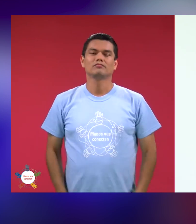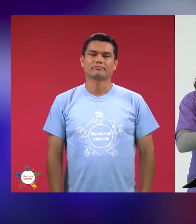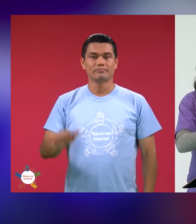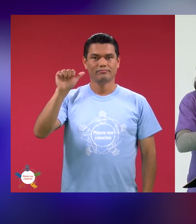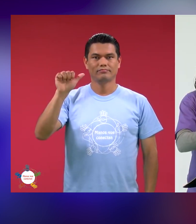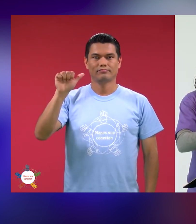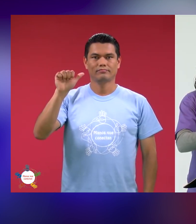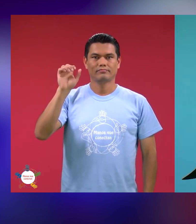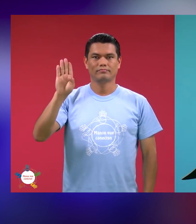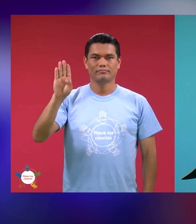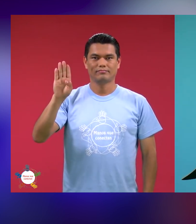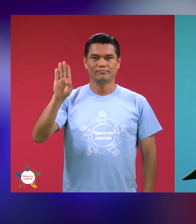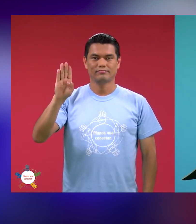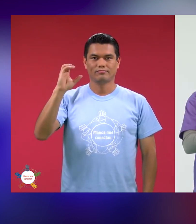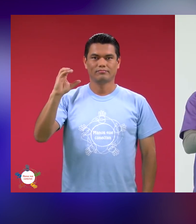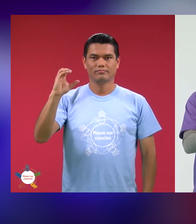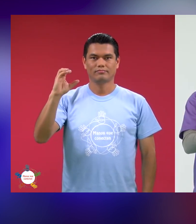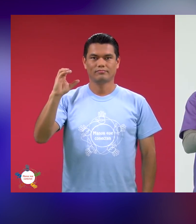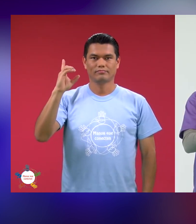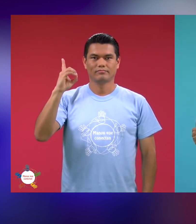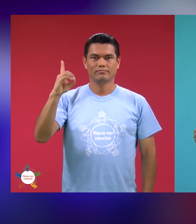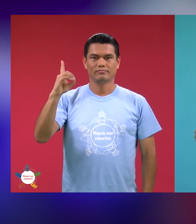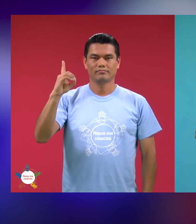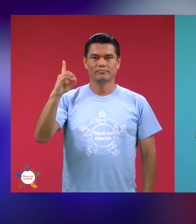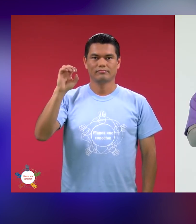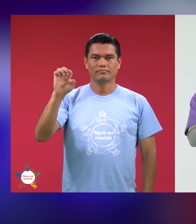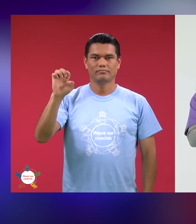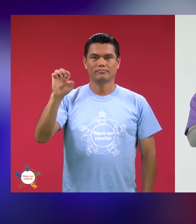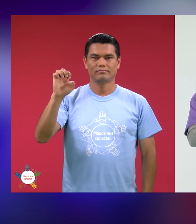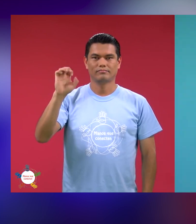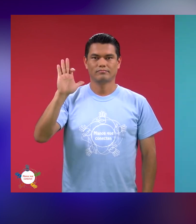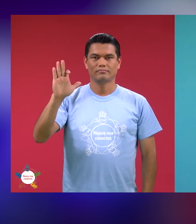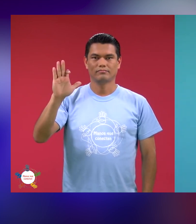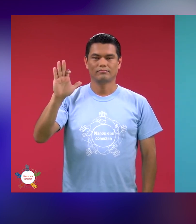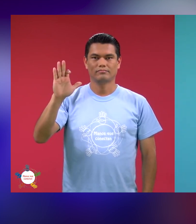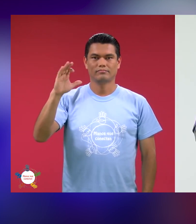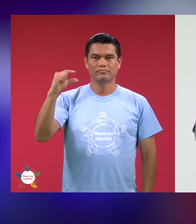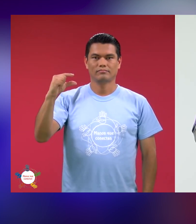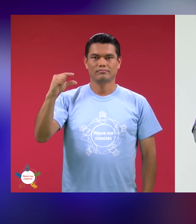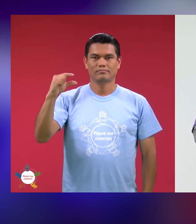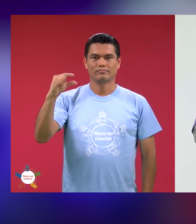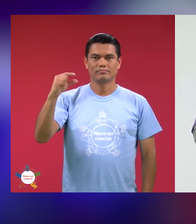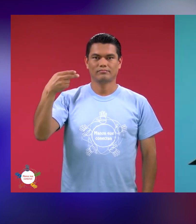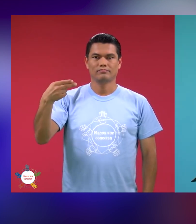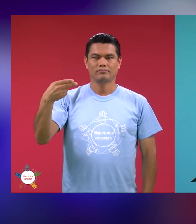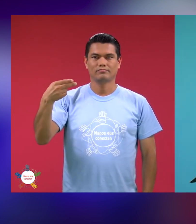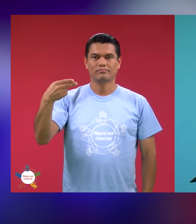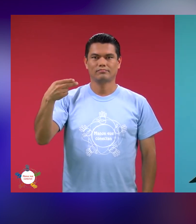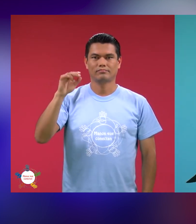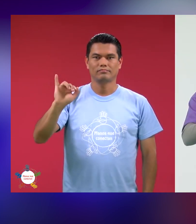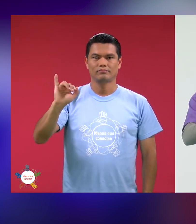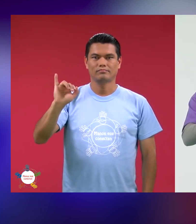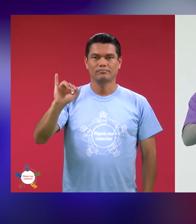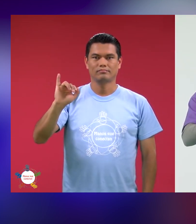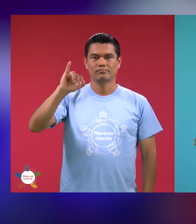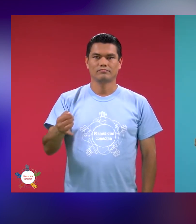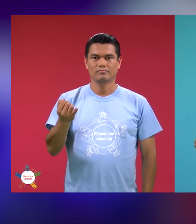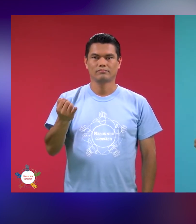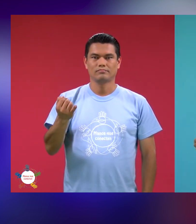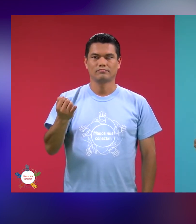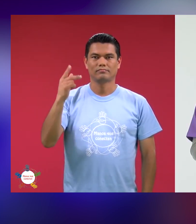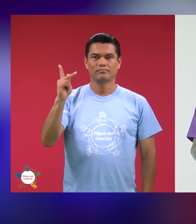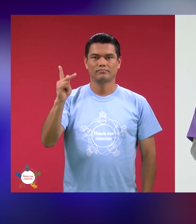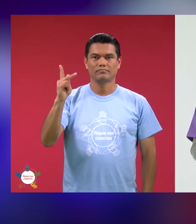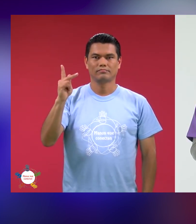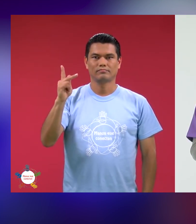papel. Esto es usado específicamente para mencionar sustantivos, nombres propios, direcciones, neologismos, entre